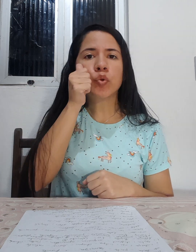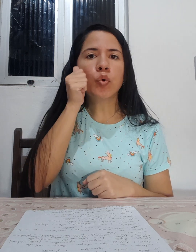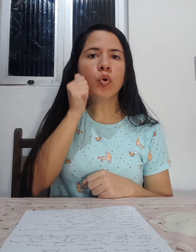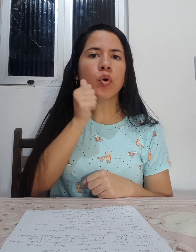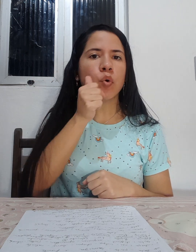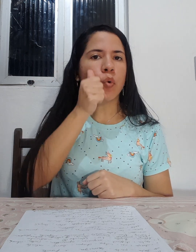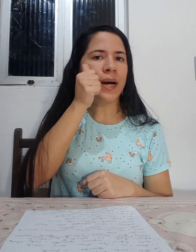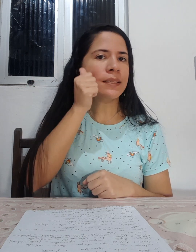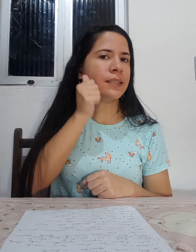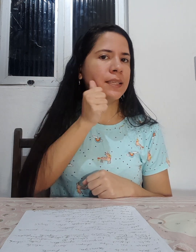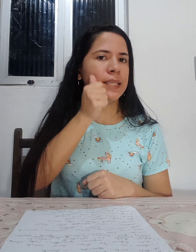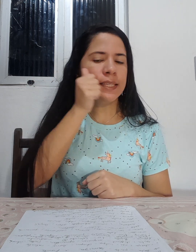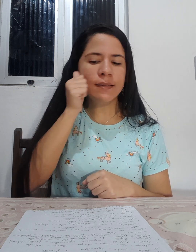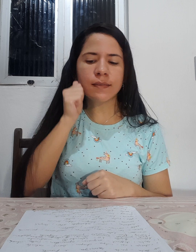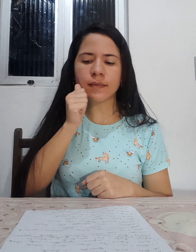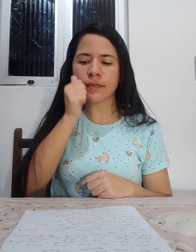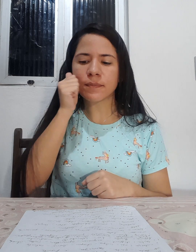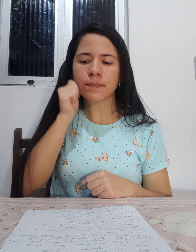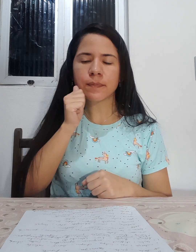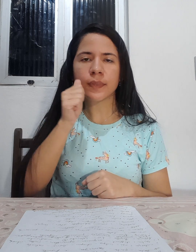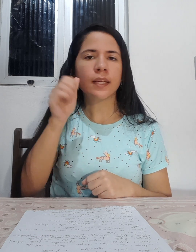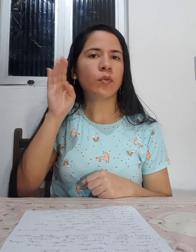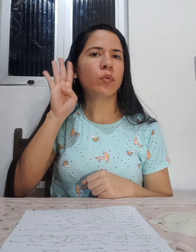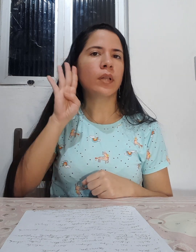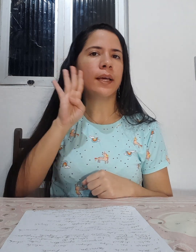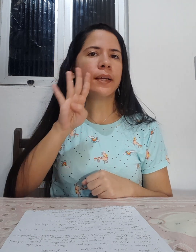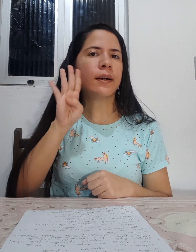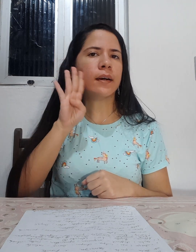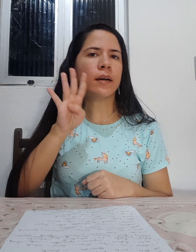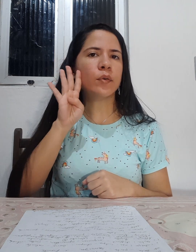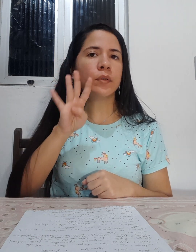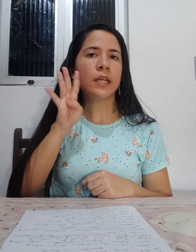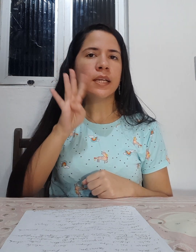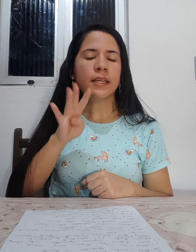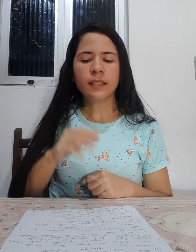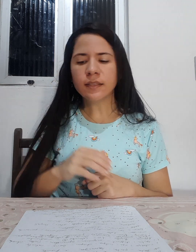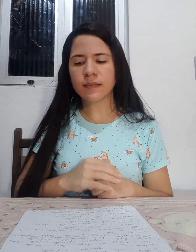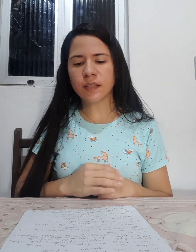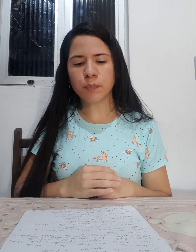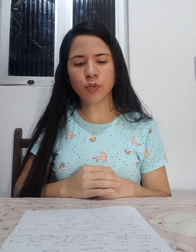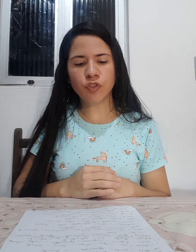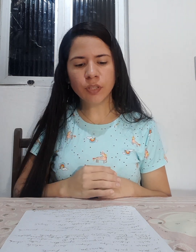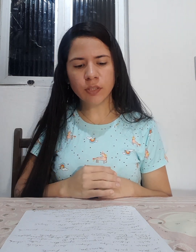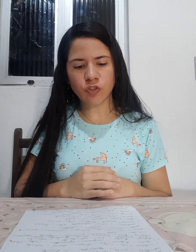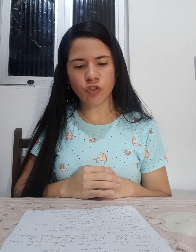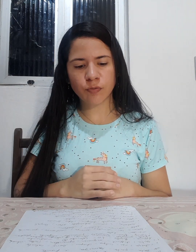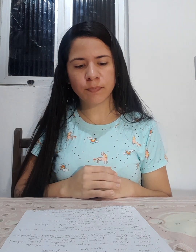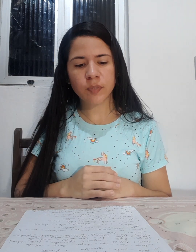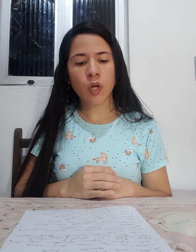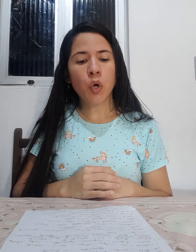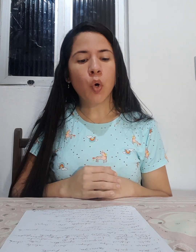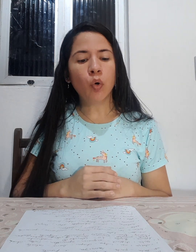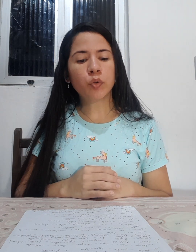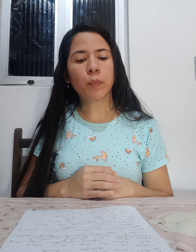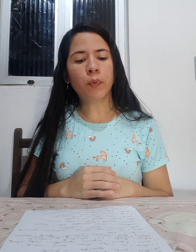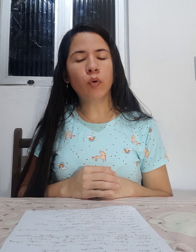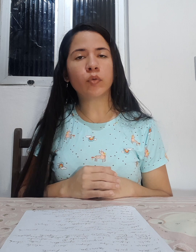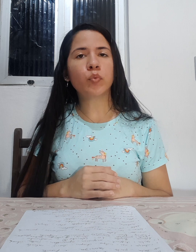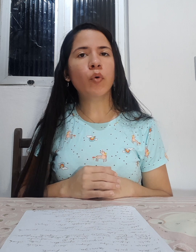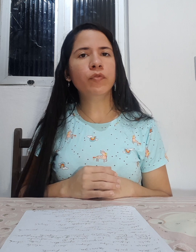ator ou atriz, o legal e assim por diante. Outro ponto, o